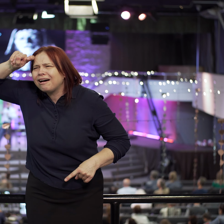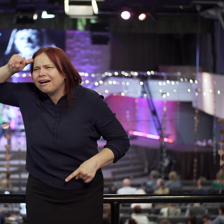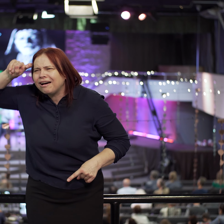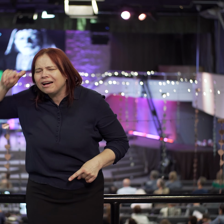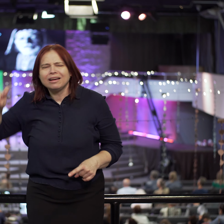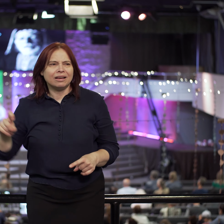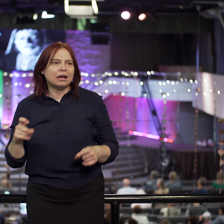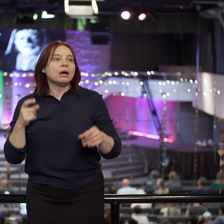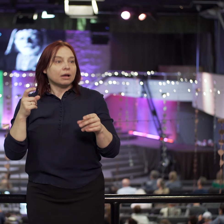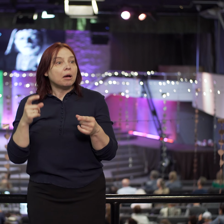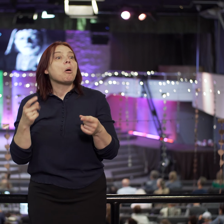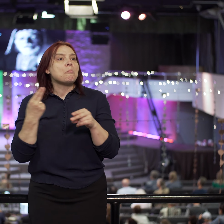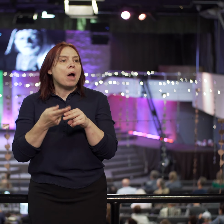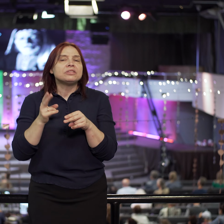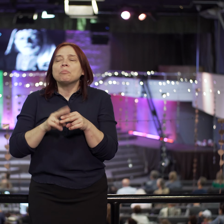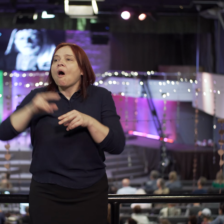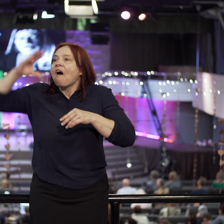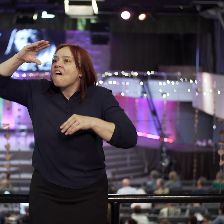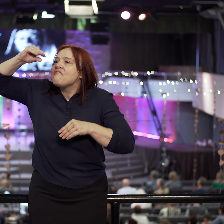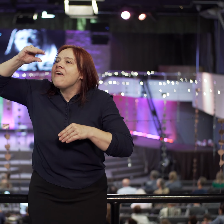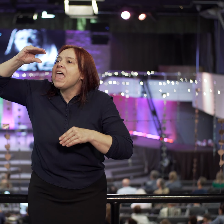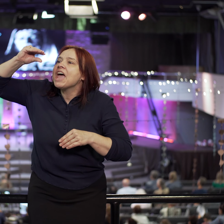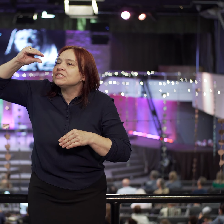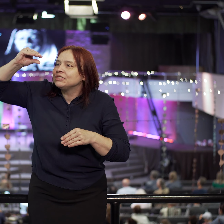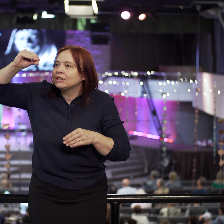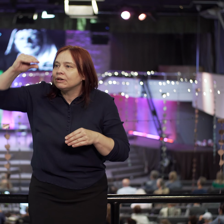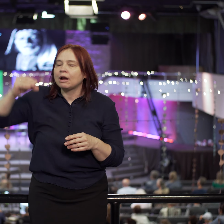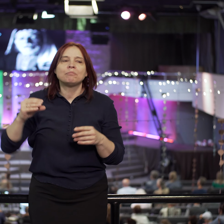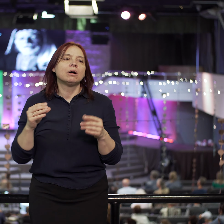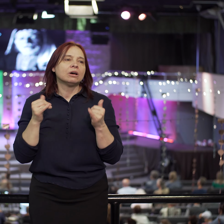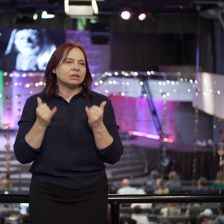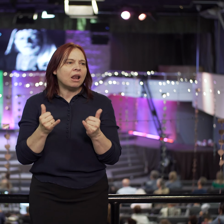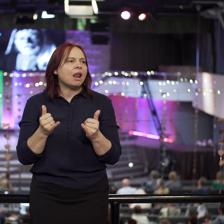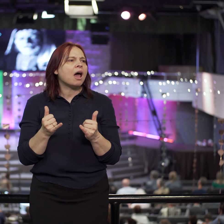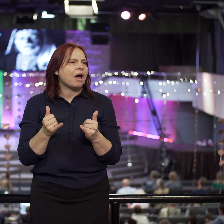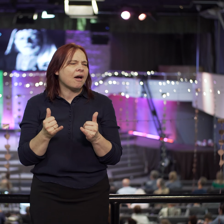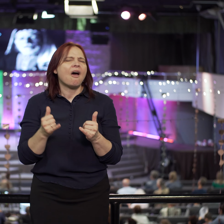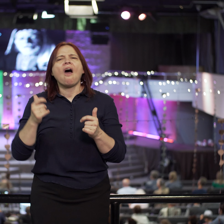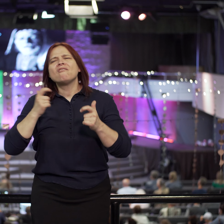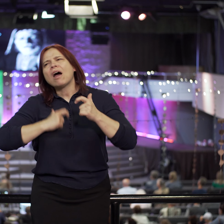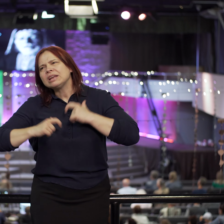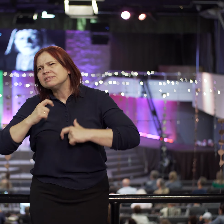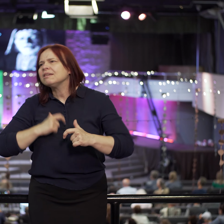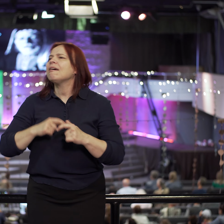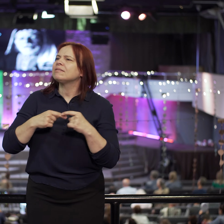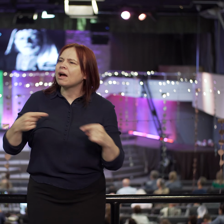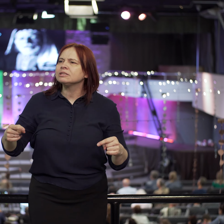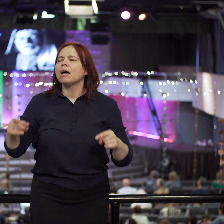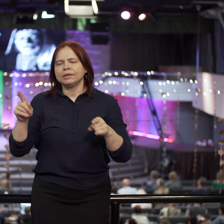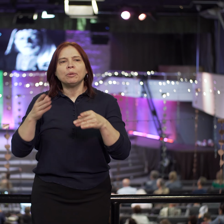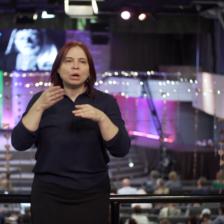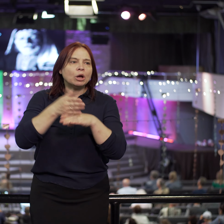Поэтому вечернее время для фарисеев, для очень многих людей было хорошим поводом прийти в гости